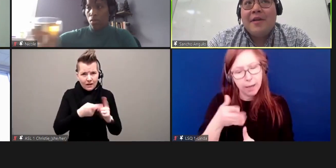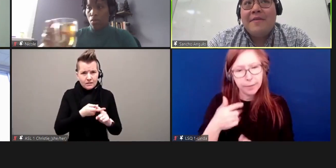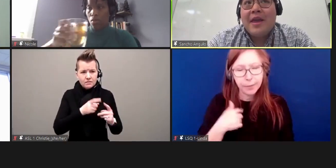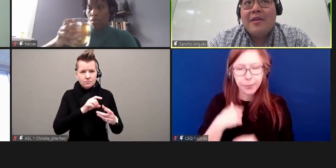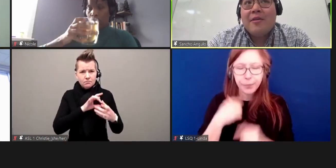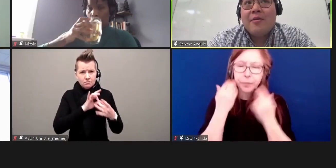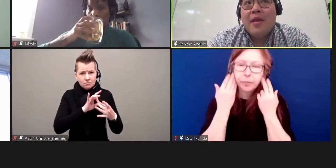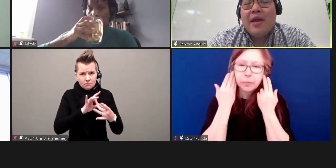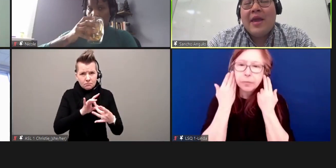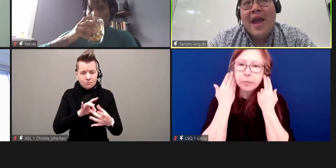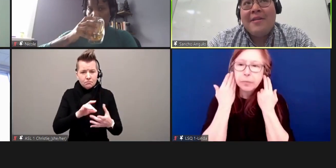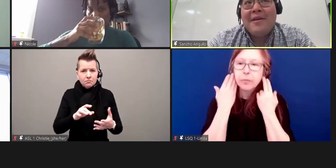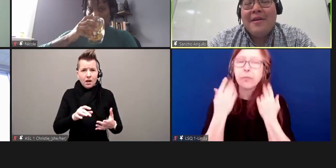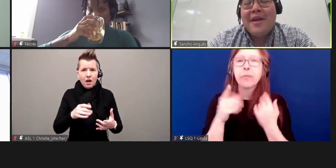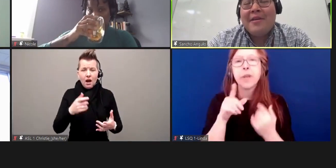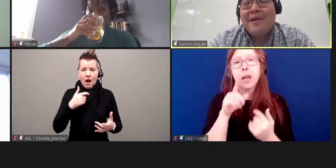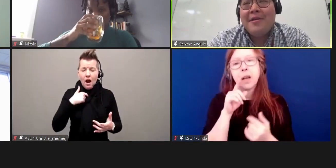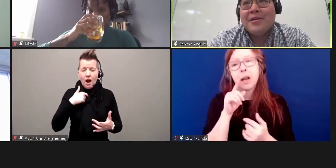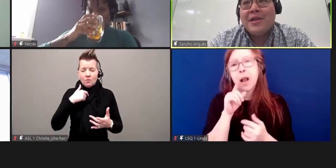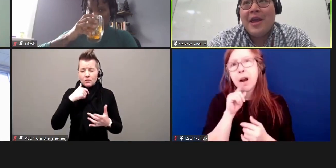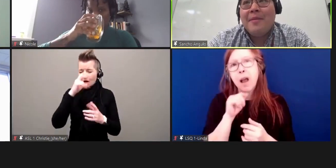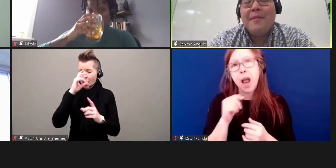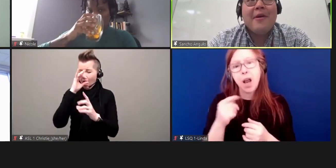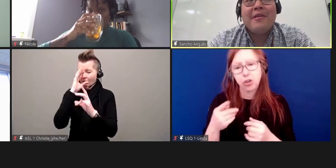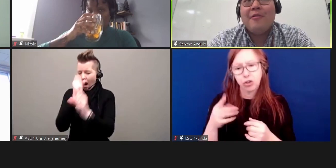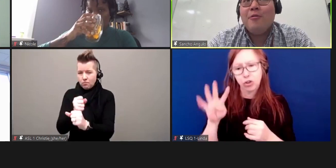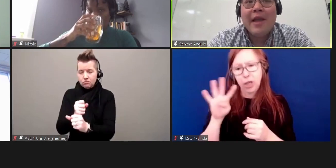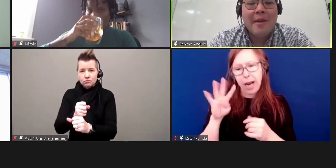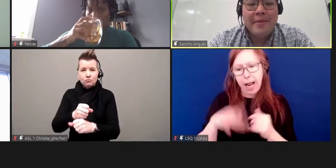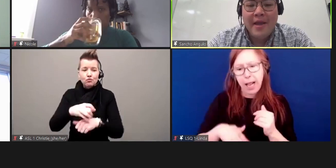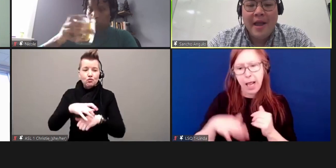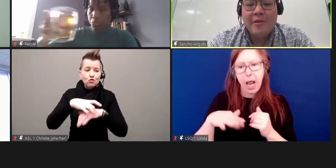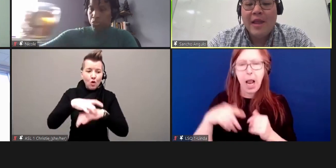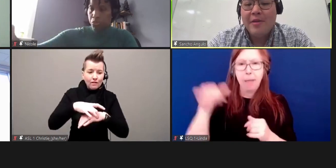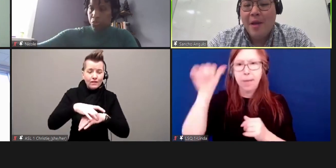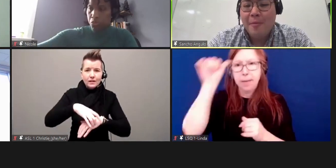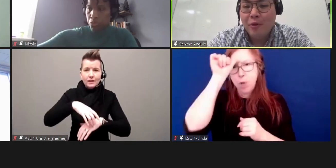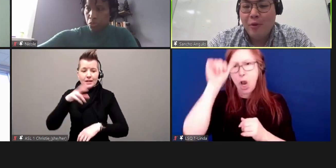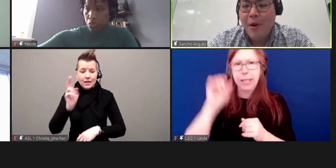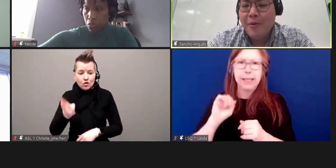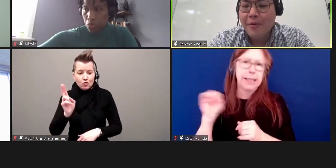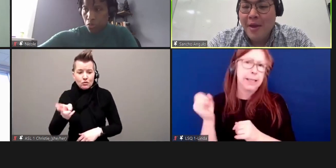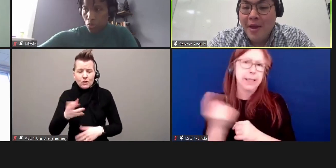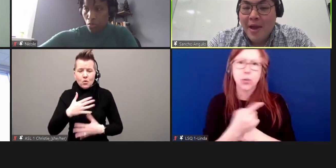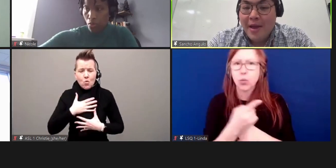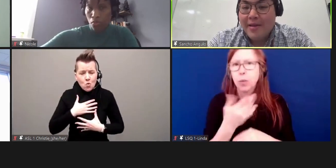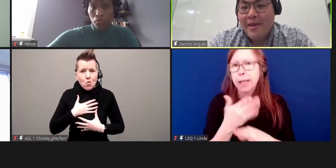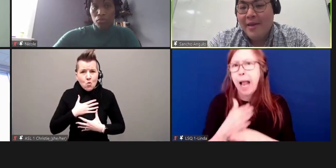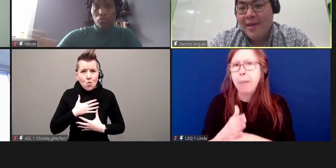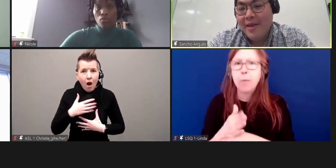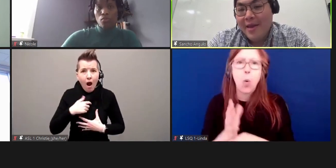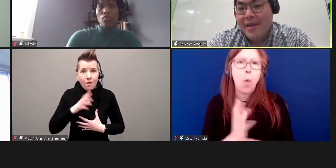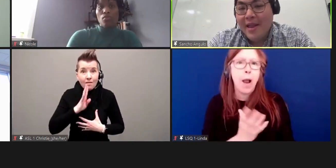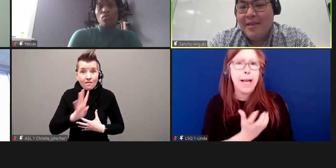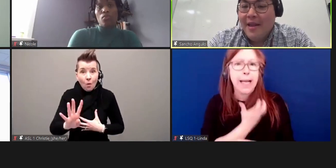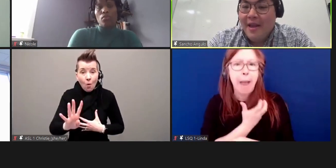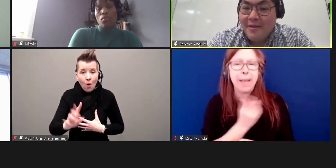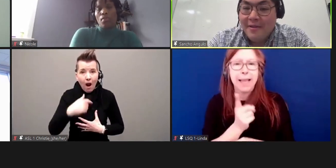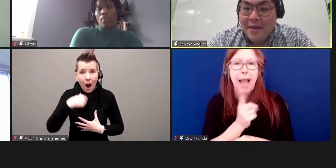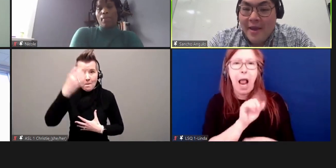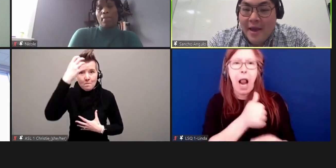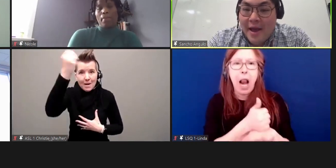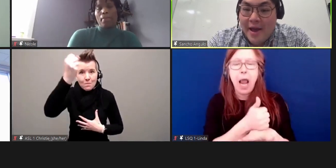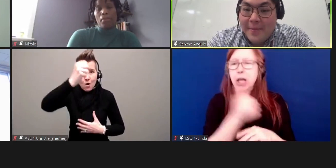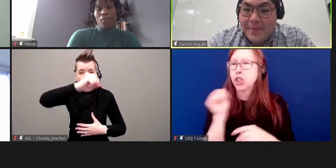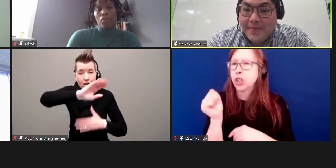quand j'avais 4 ans, j'ai mémorisé toutes les capitales, tous les drapeaux du monde. C'était très